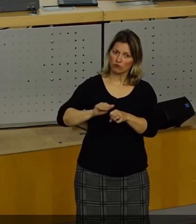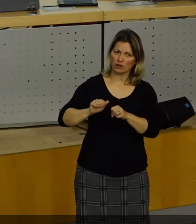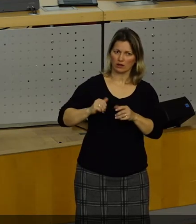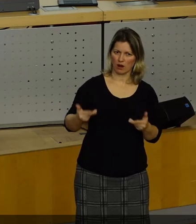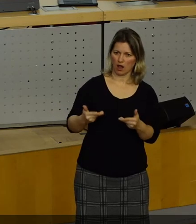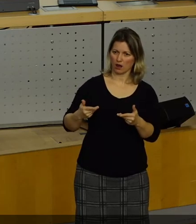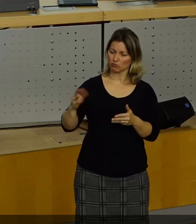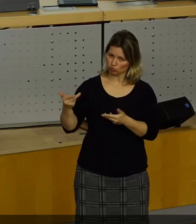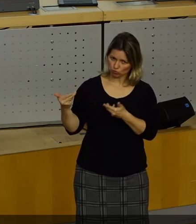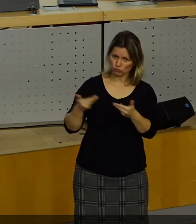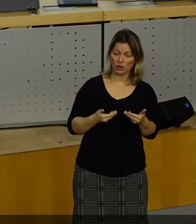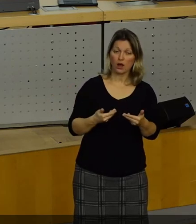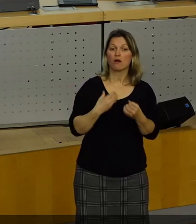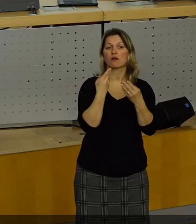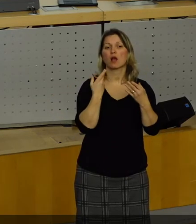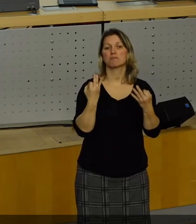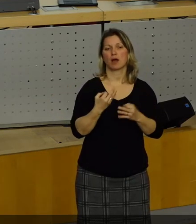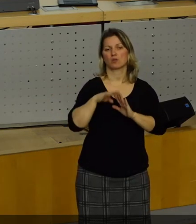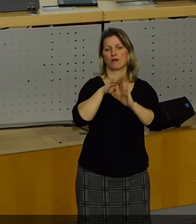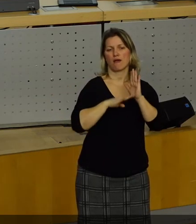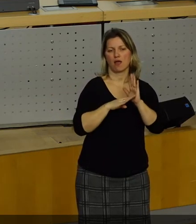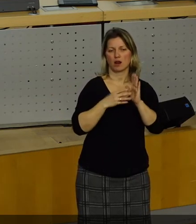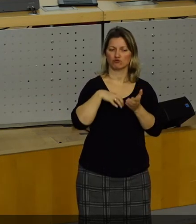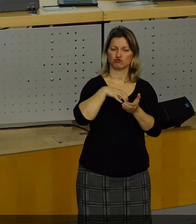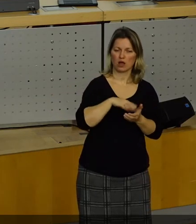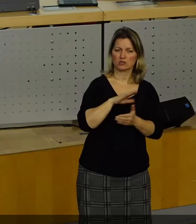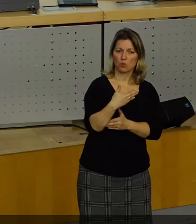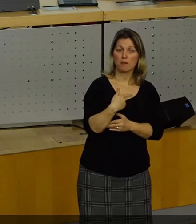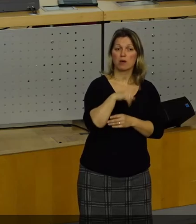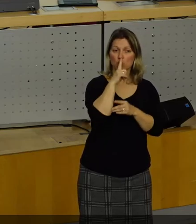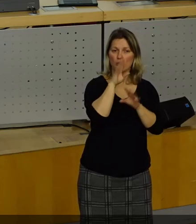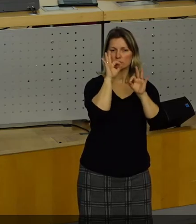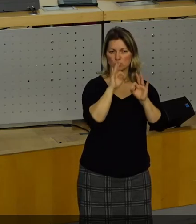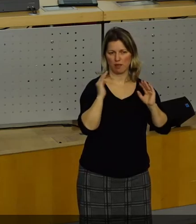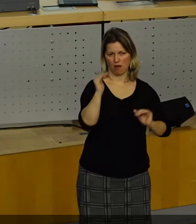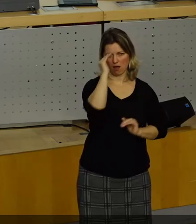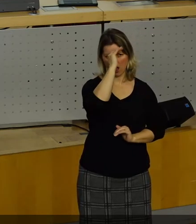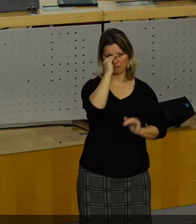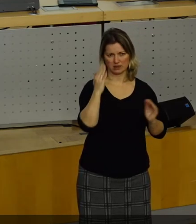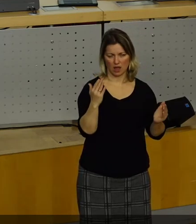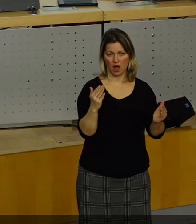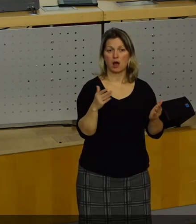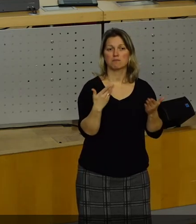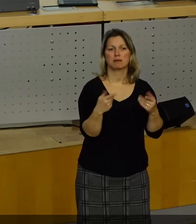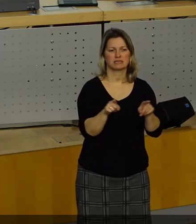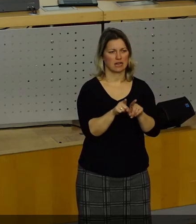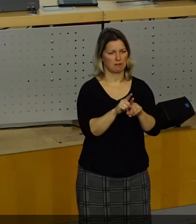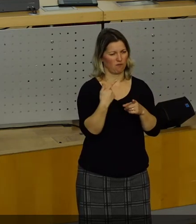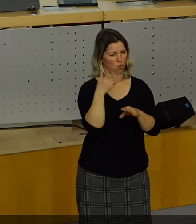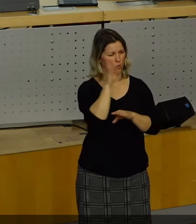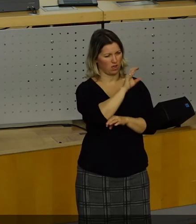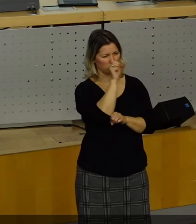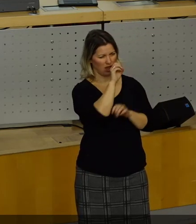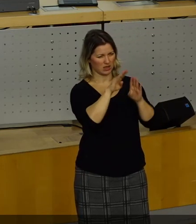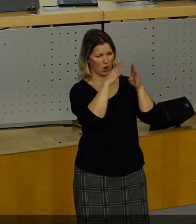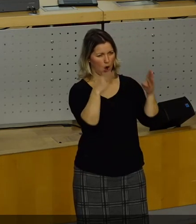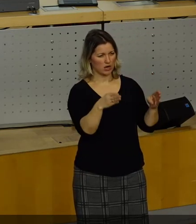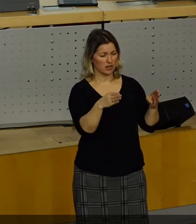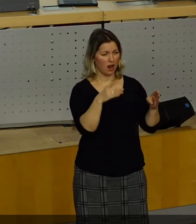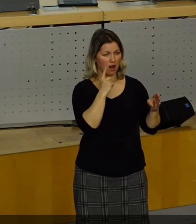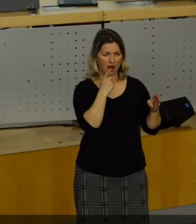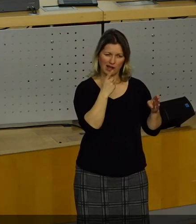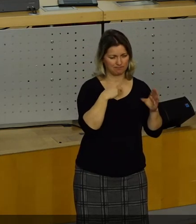wichtig. Regeln ja, aber sie dürfen nur ein Rahmen sein. Wenn wir anfangen, den Leuten wie beim Narrenhäusel ihre Investitionen zu